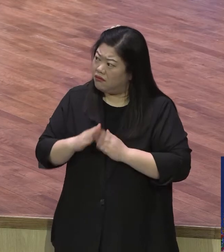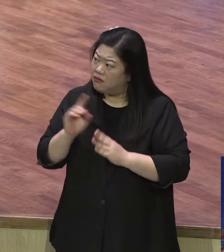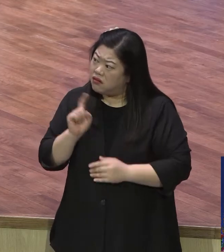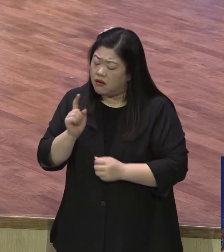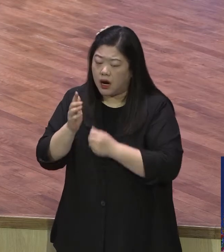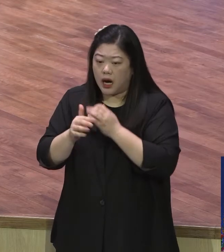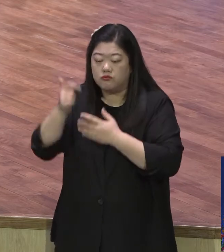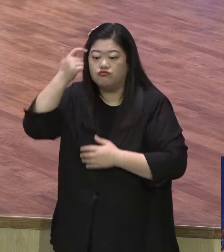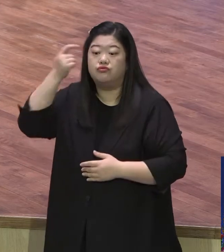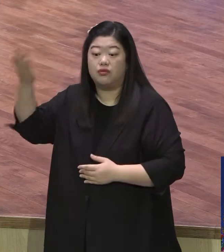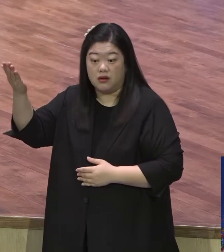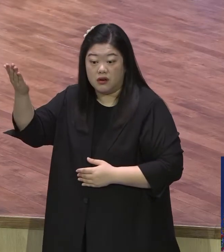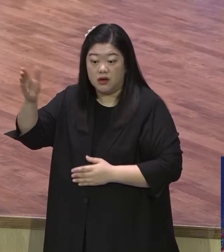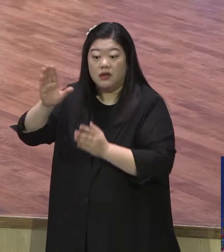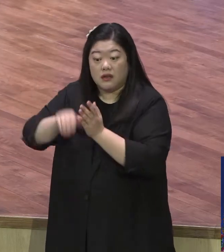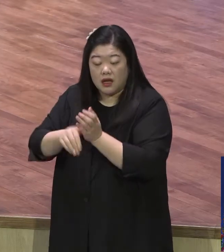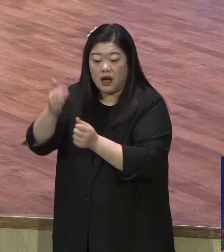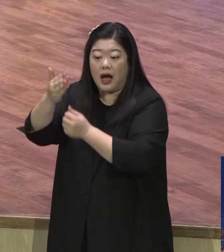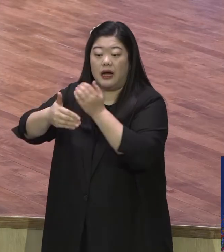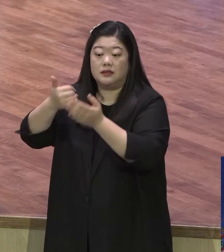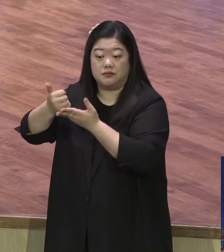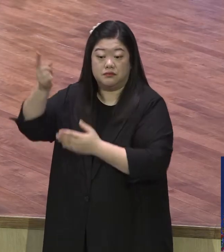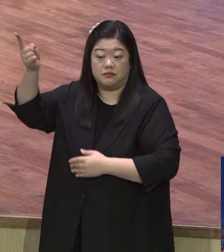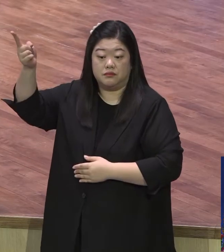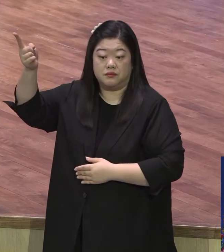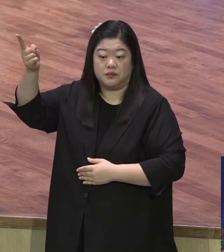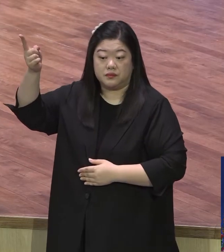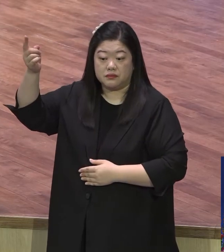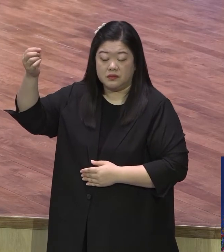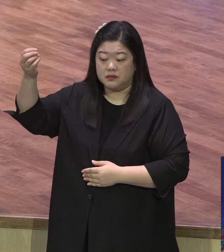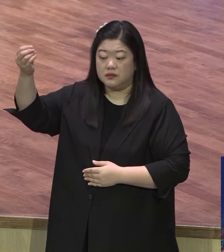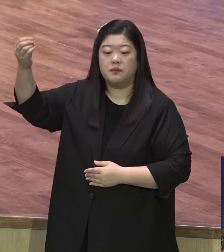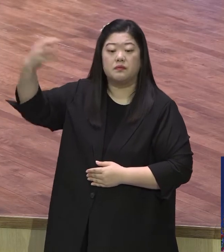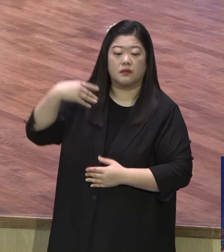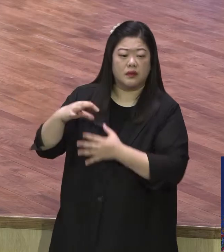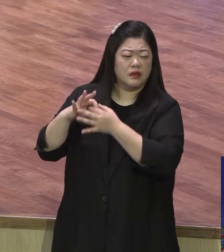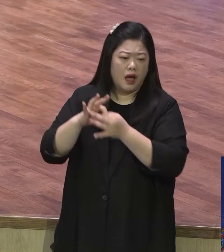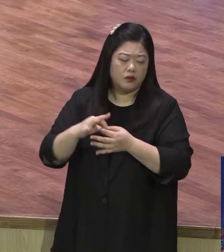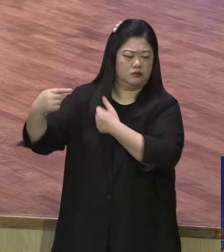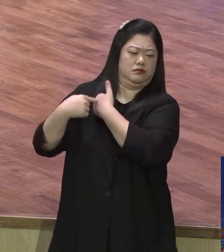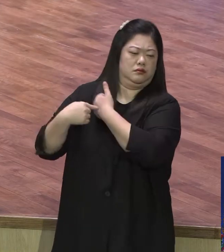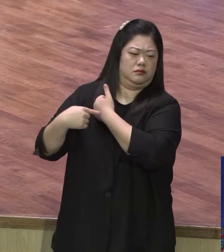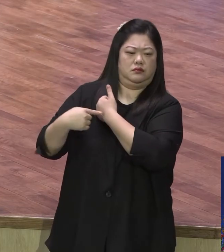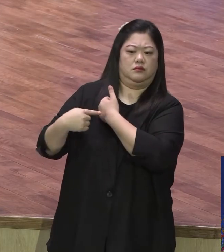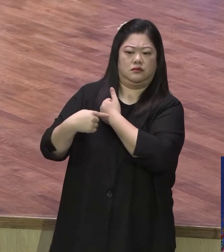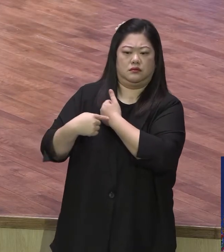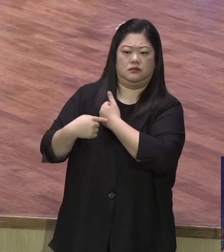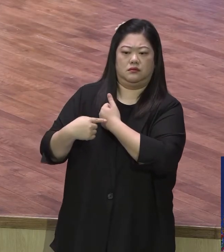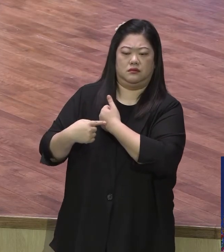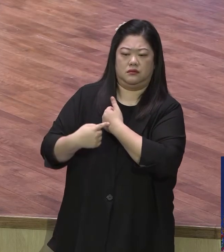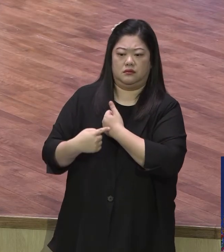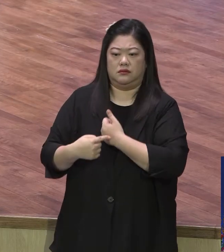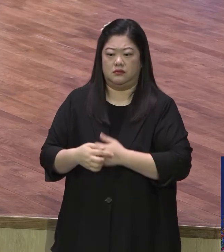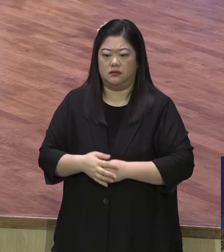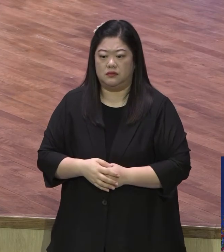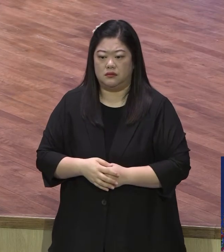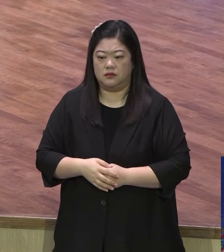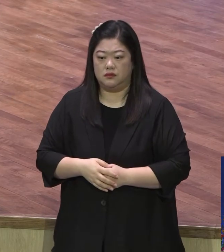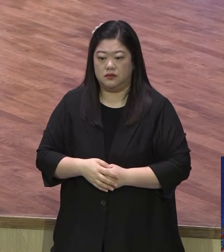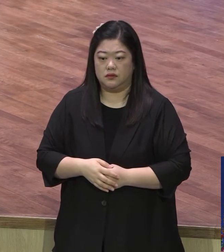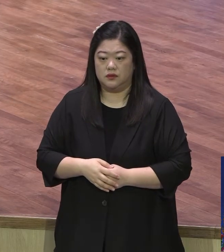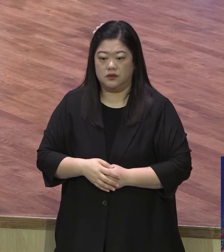때문에 전혀 생각 못 갑자기 친구가 개척하는데 왜 해야 되느냐 그렇게 기도 중에